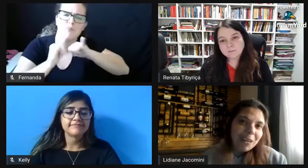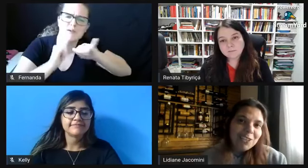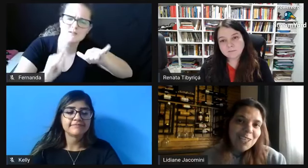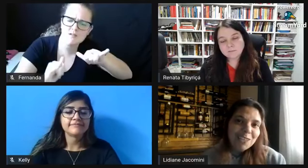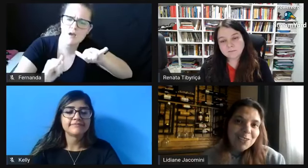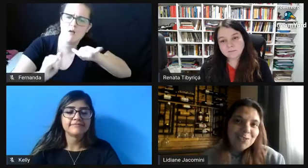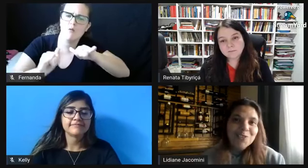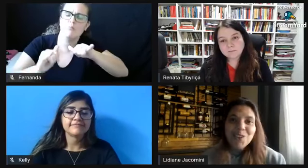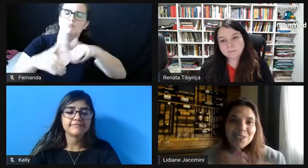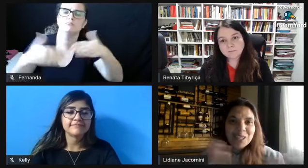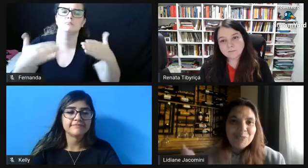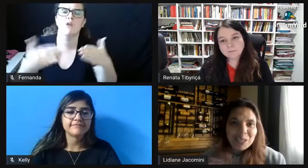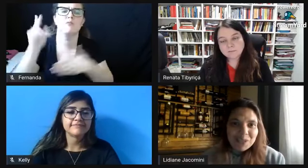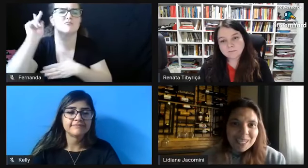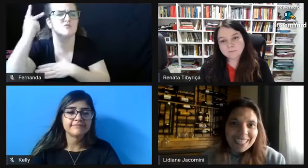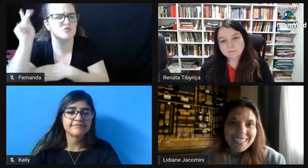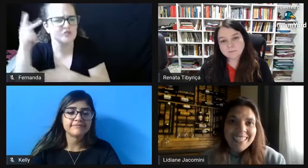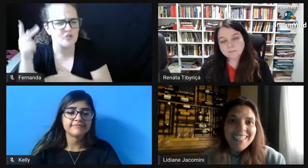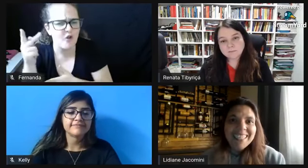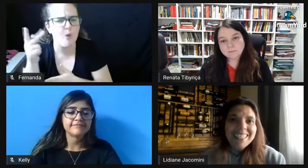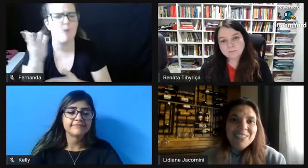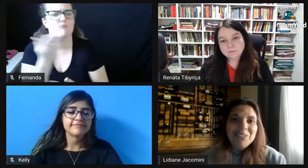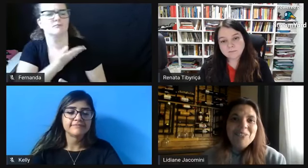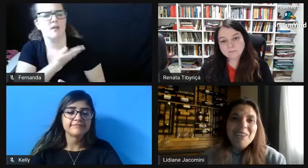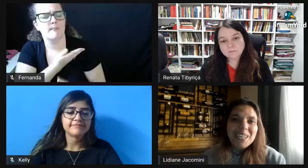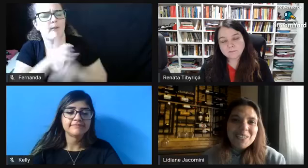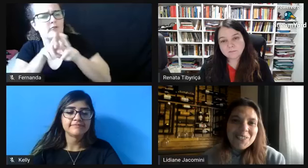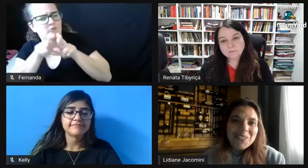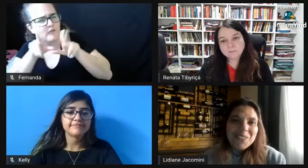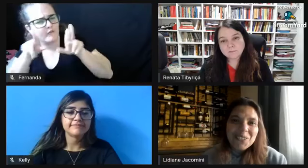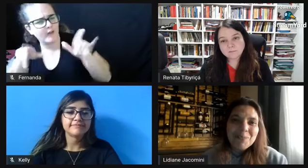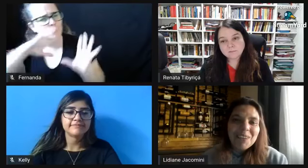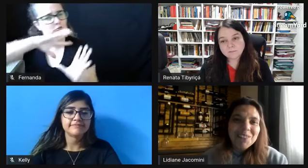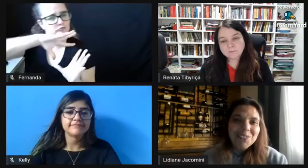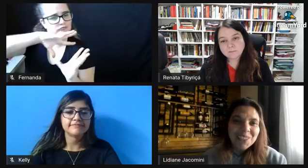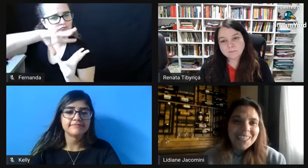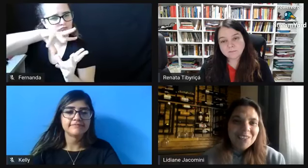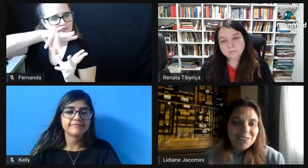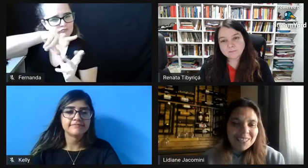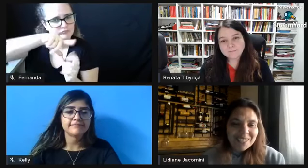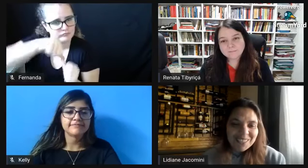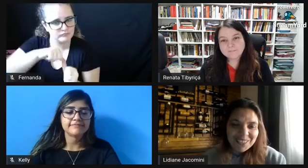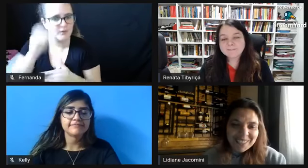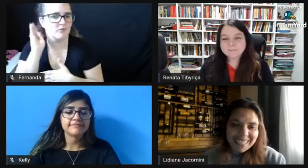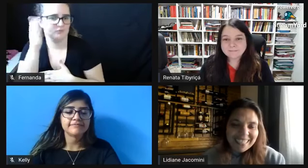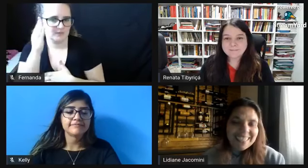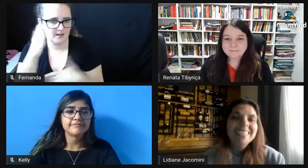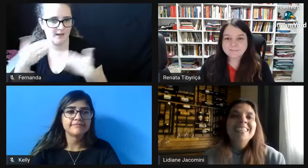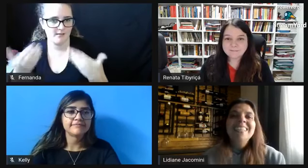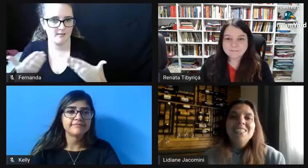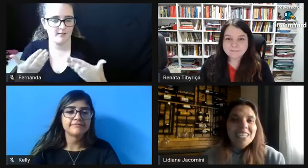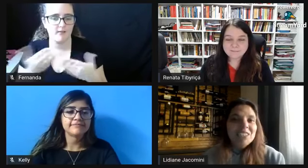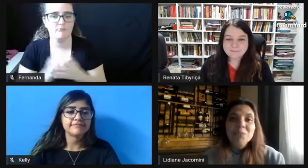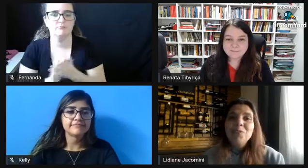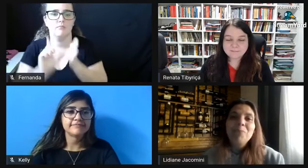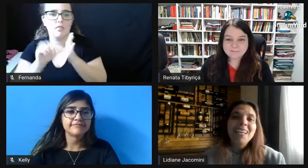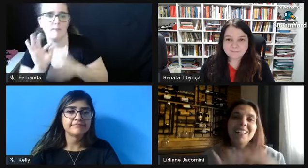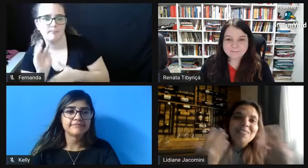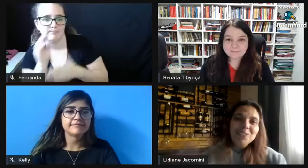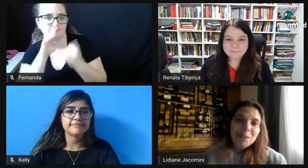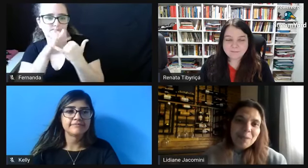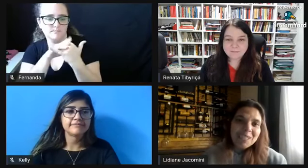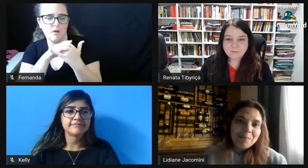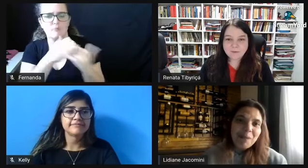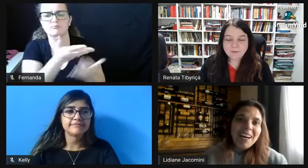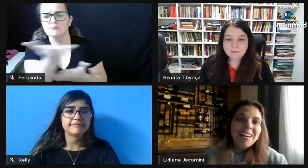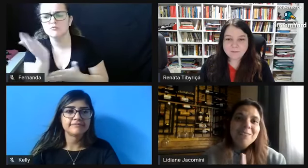gente compartilha a história dos nossos amigos aí, desse universo desbravador, que é o universo da surdo-cegueira. Gente, muito obrigada a